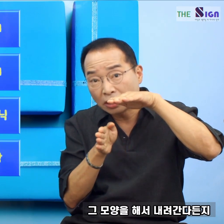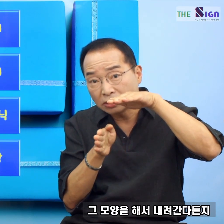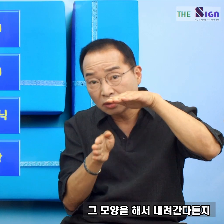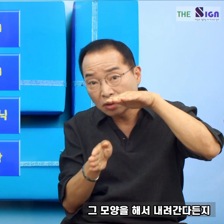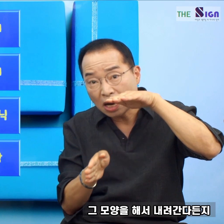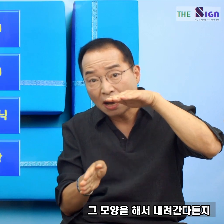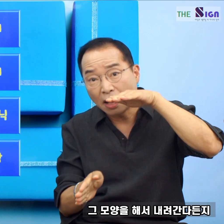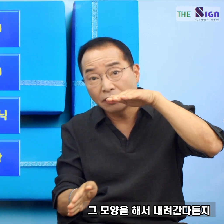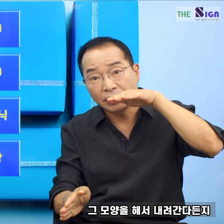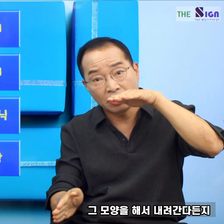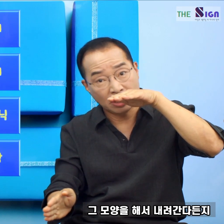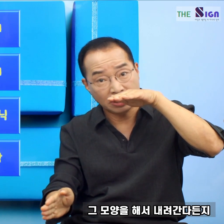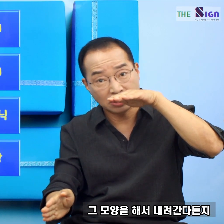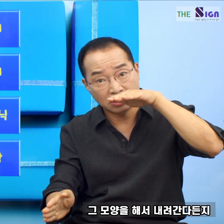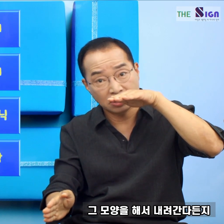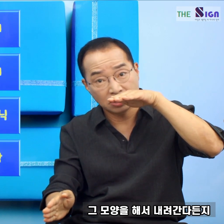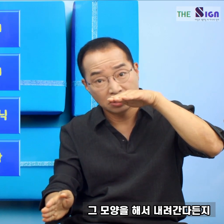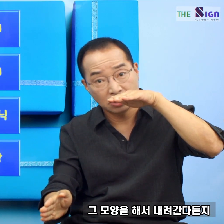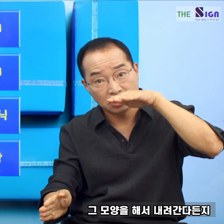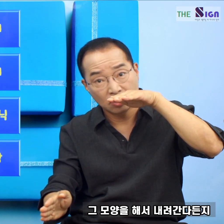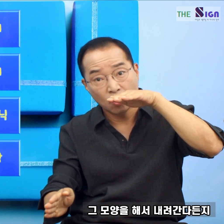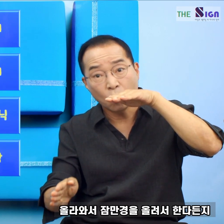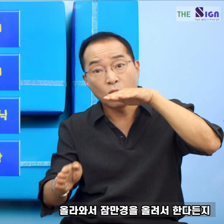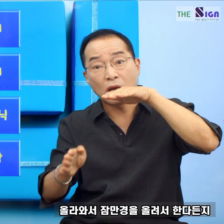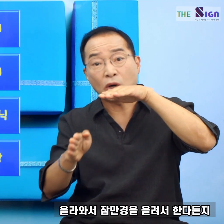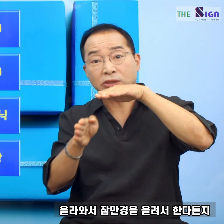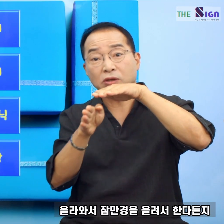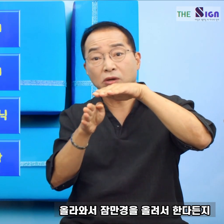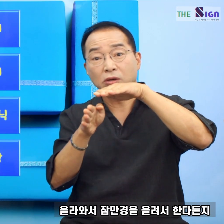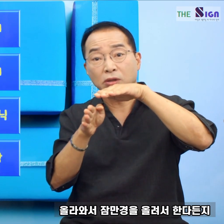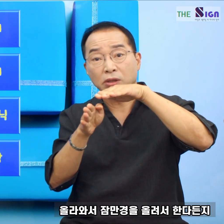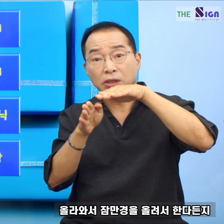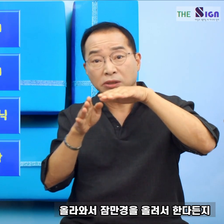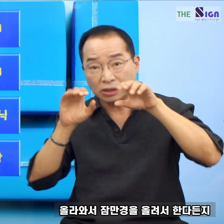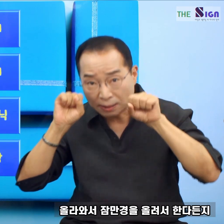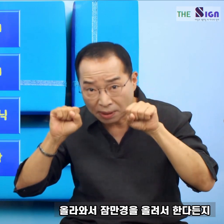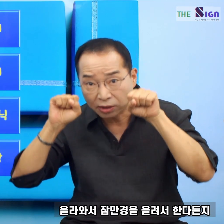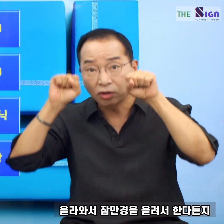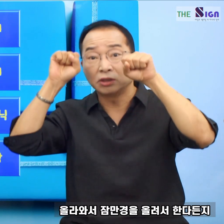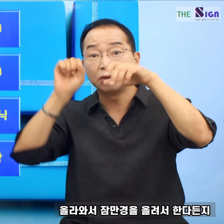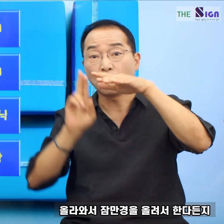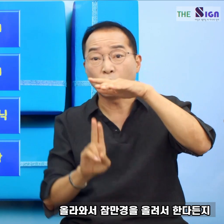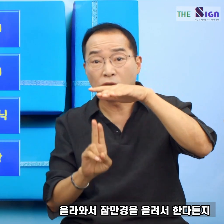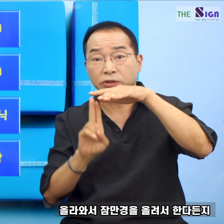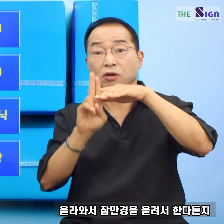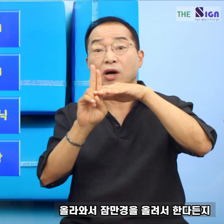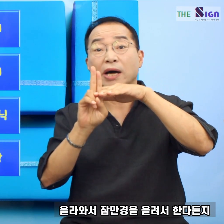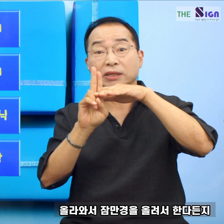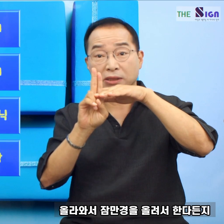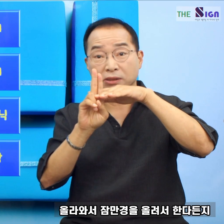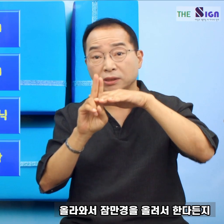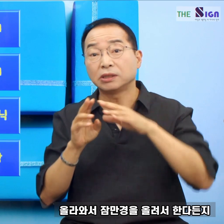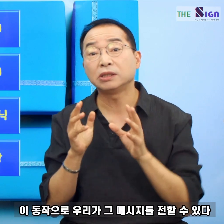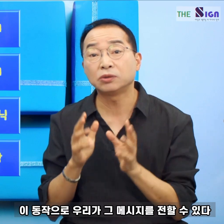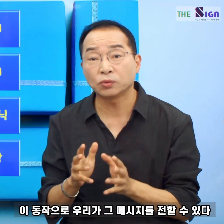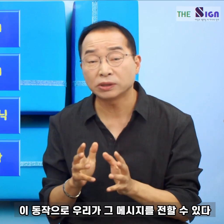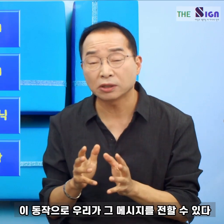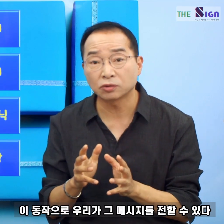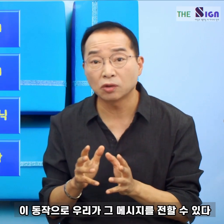해서 내려간다든지, 올라와서 이제 잔망경을 올려서 한다든지, 이 동작으로